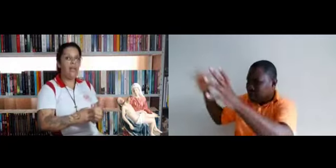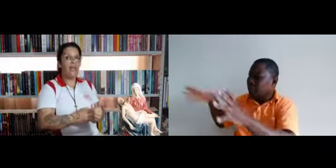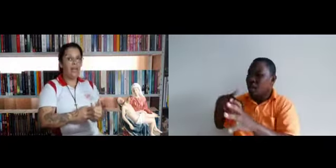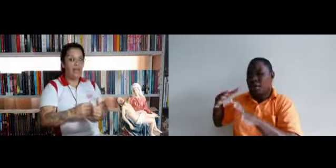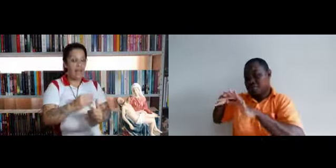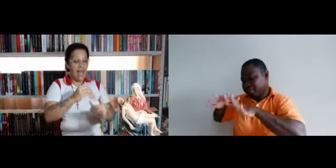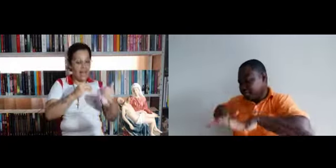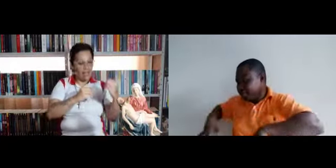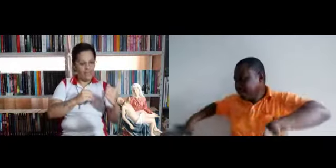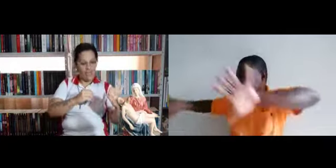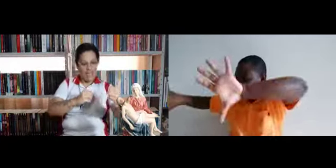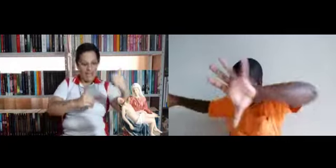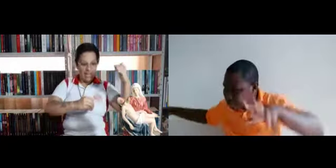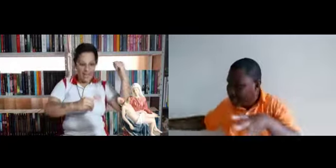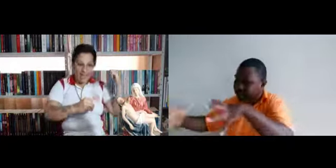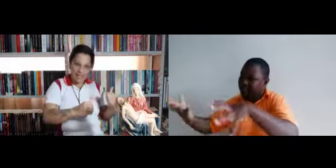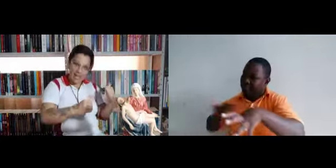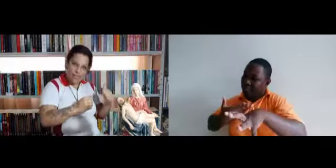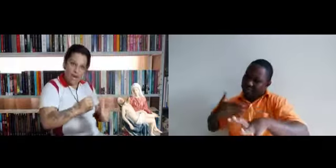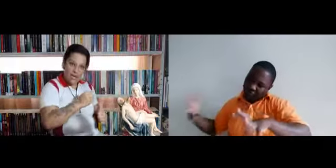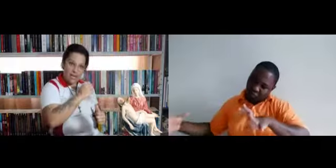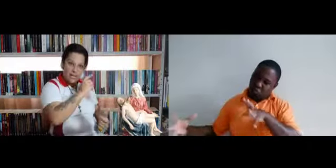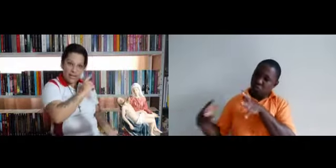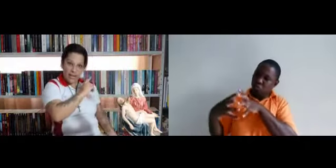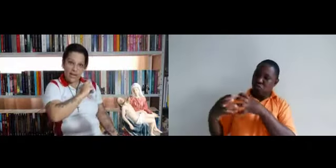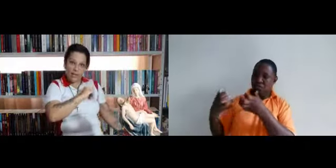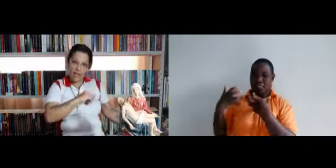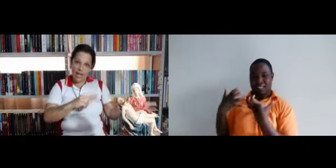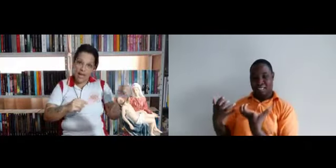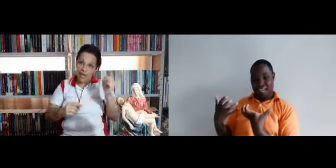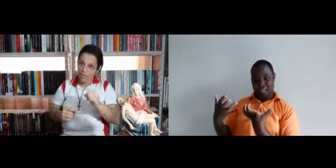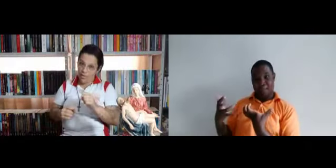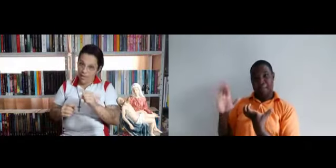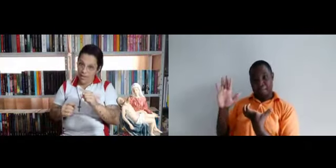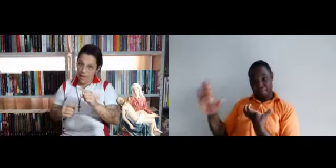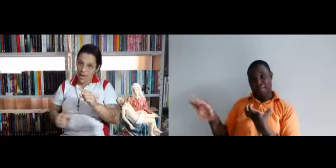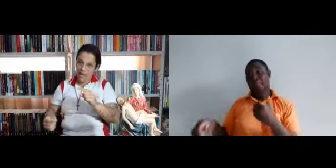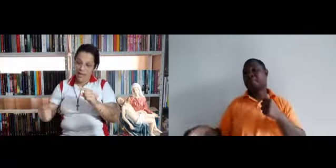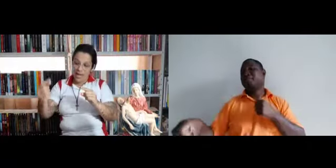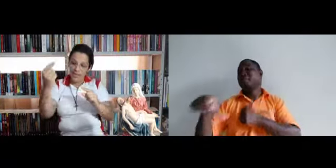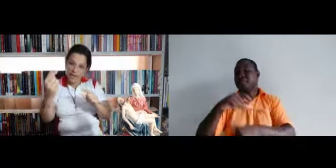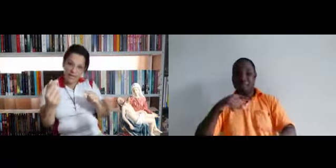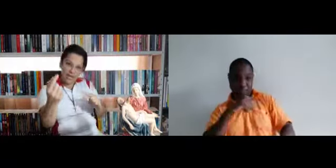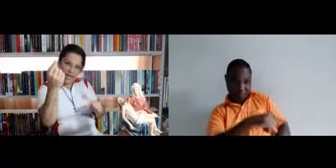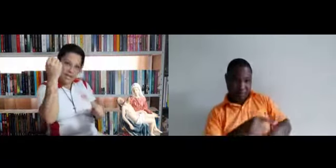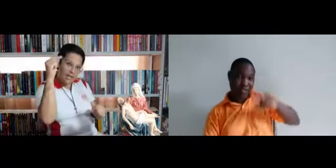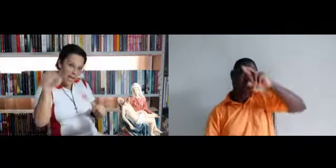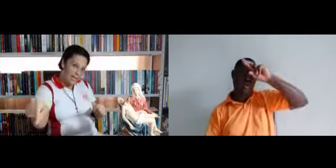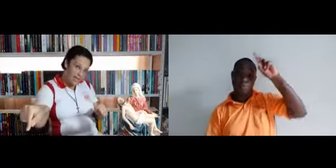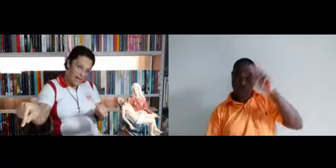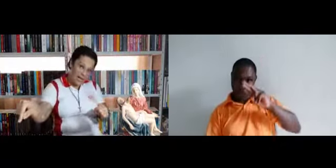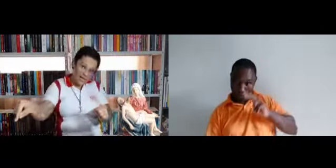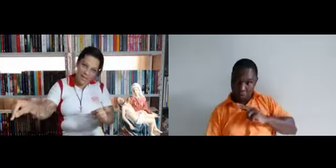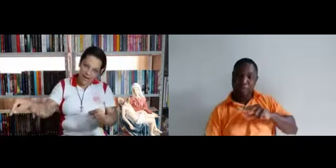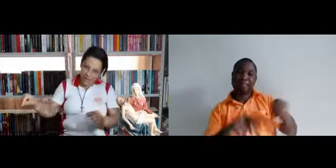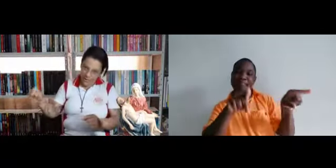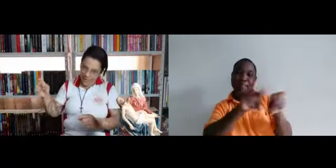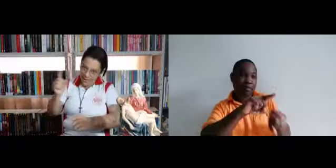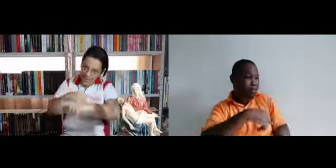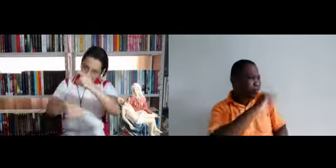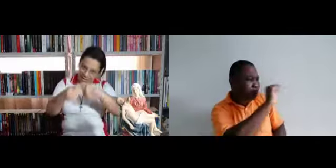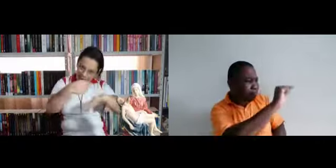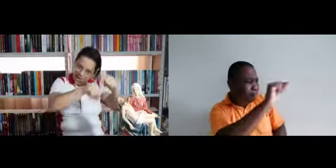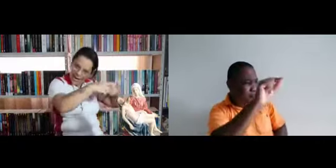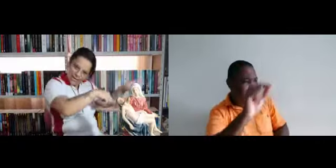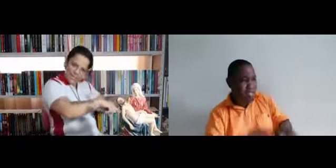Áustria. E a Áustria era aliada da Alemanha, que declarou guerra à Rússia. E a França era aliada da